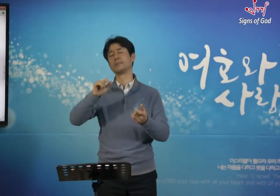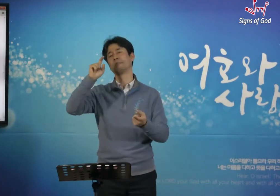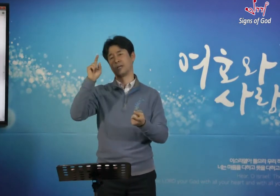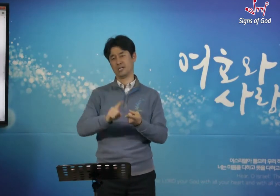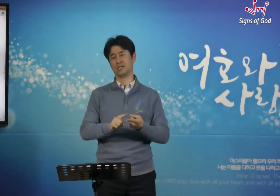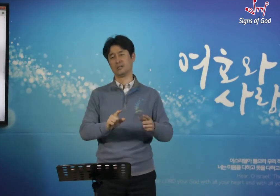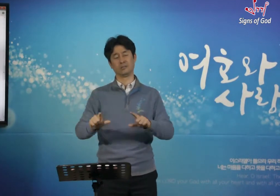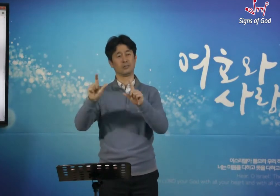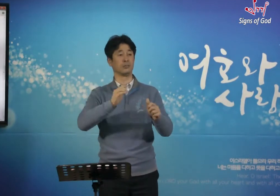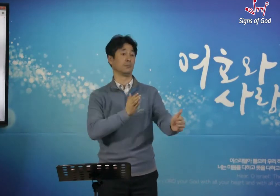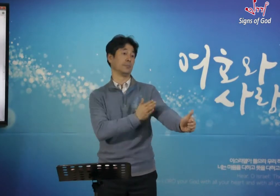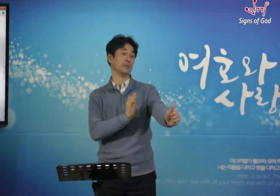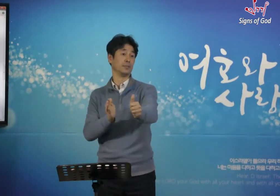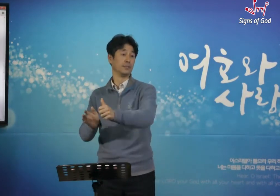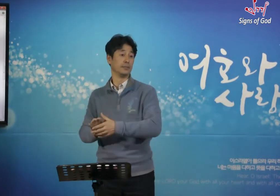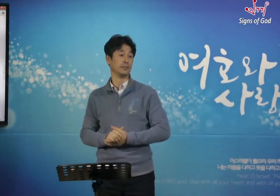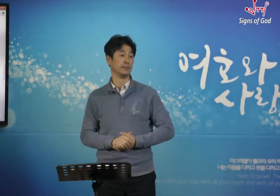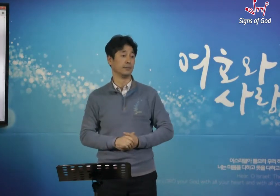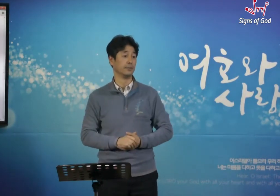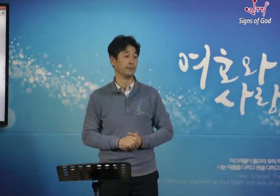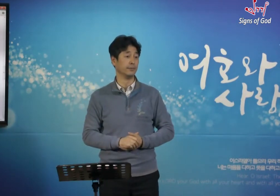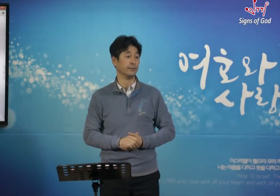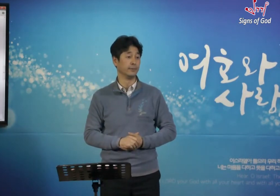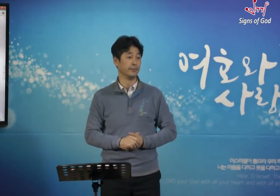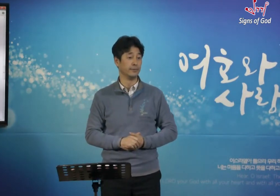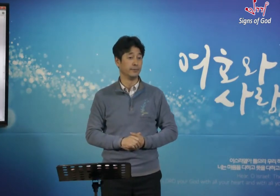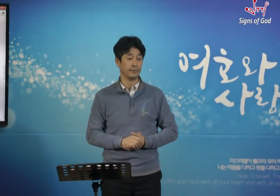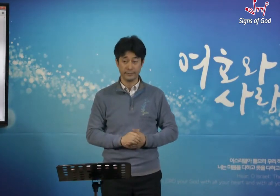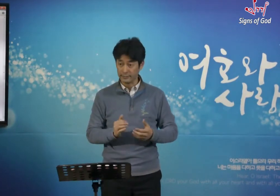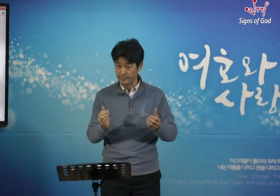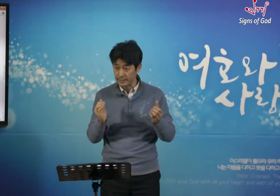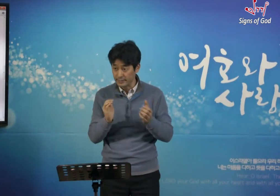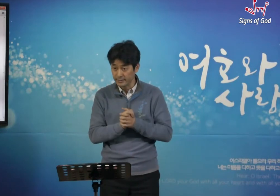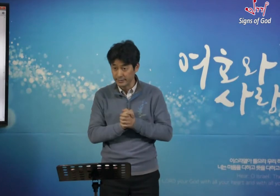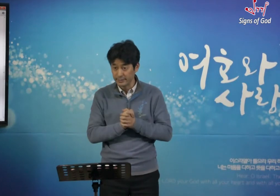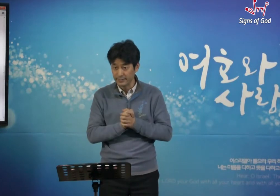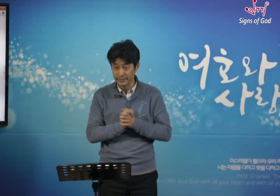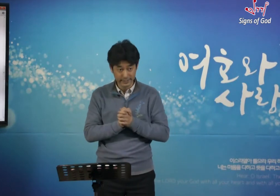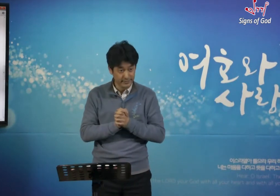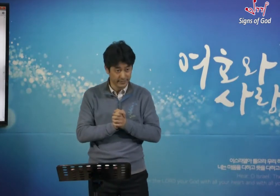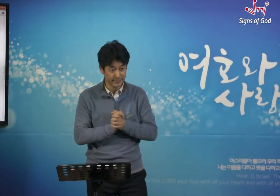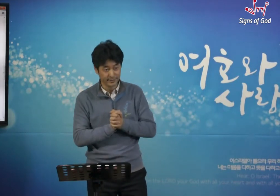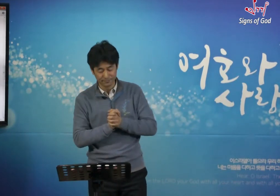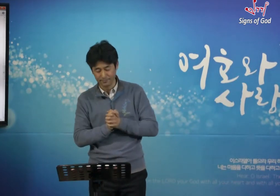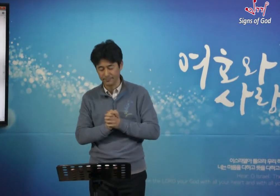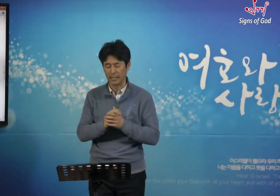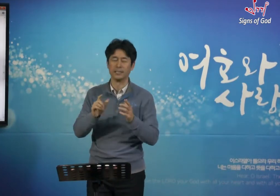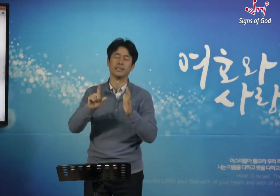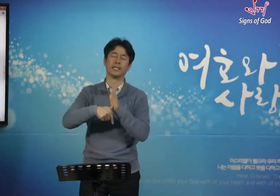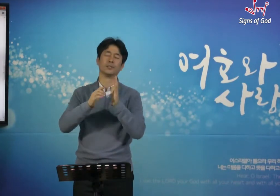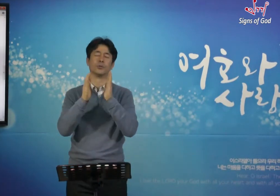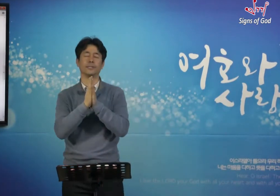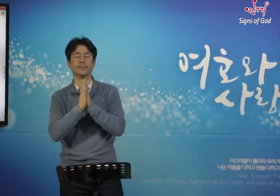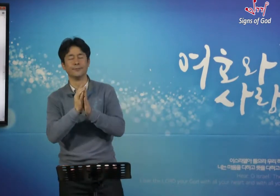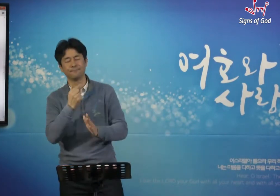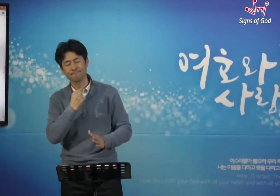믿음의 사람답게 살아가는 우리가 되길 바랍니다. 아멘. 이 시간